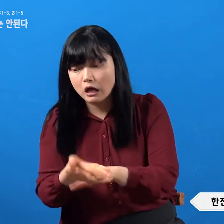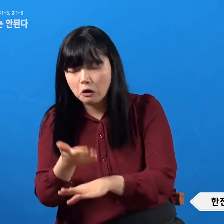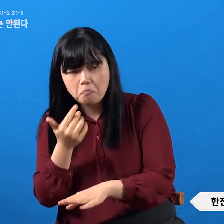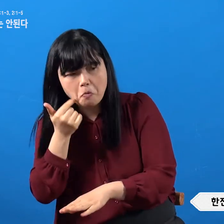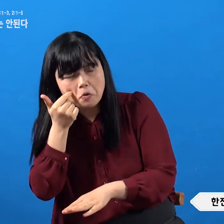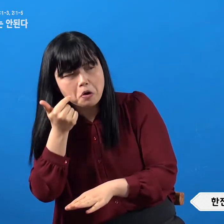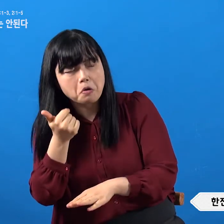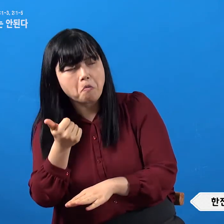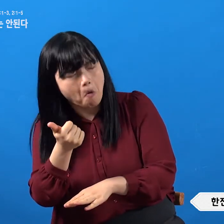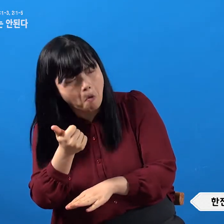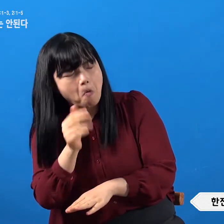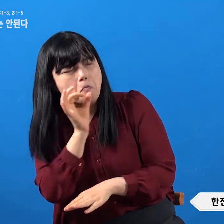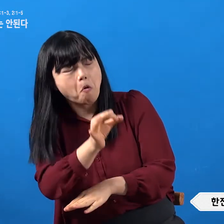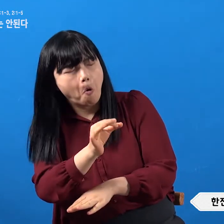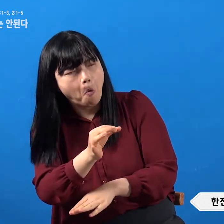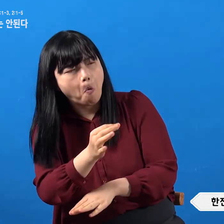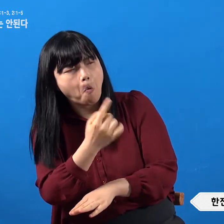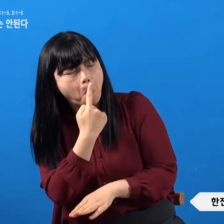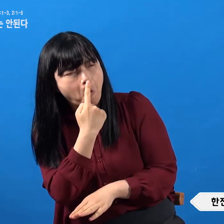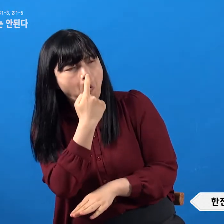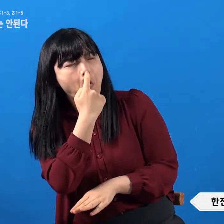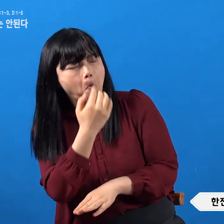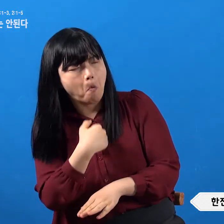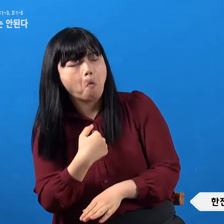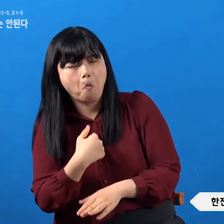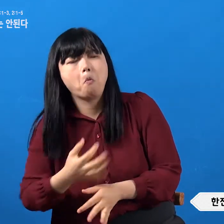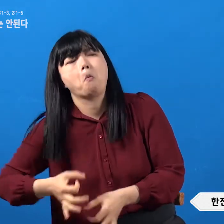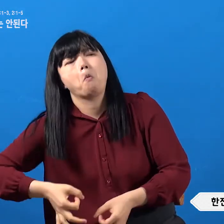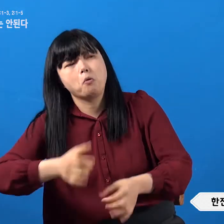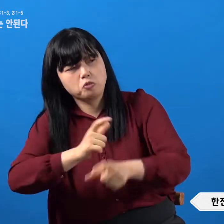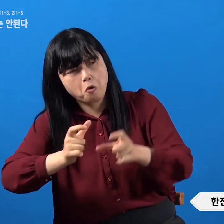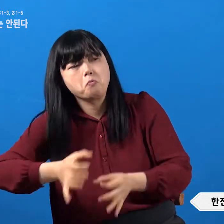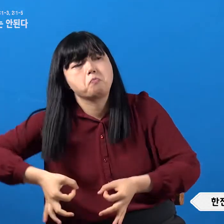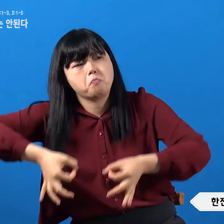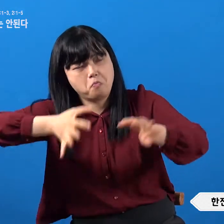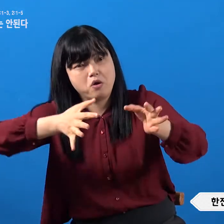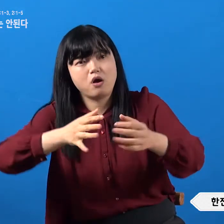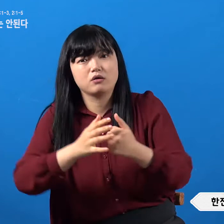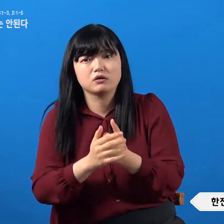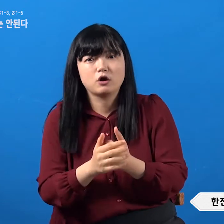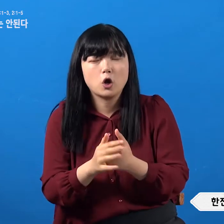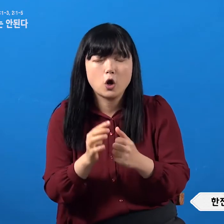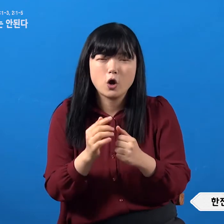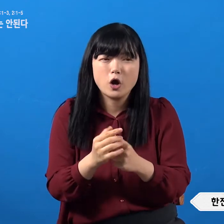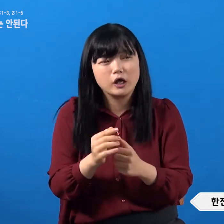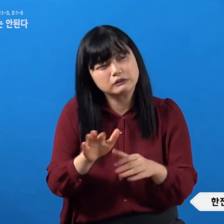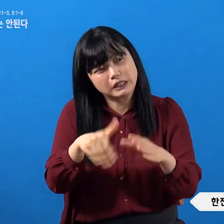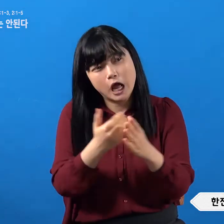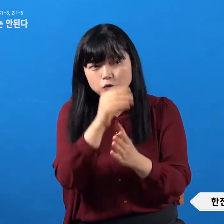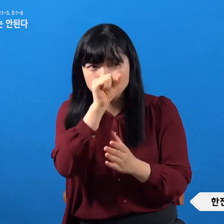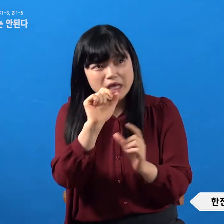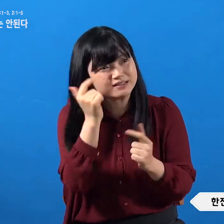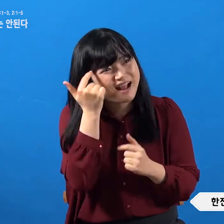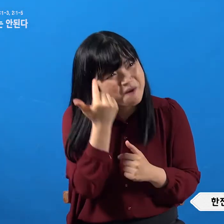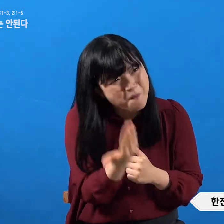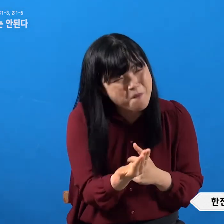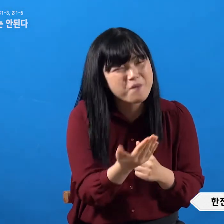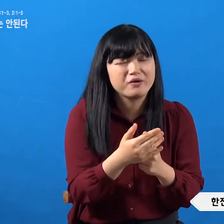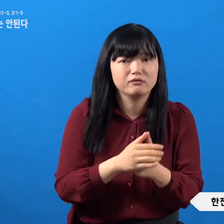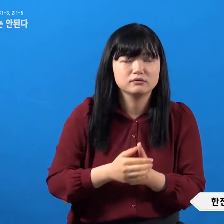또 다른 교회도 자극이 되고 하니까 그럼 학교로서도 좋고 좋은 게 좋지 않겠습니까?